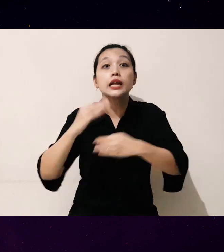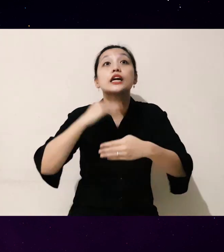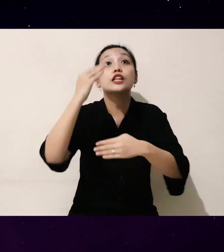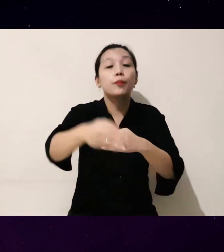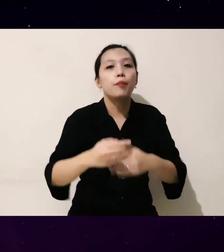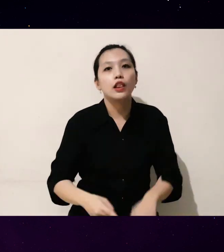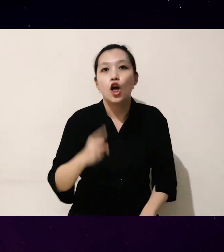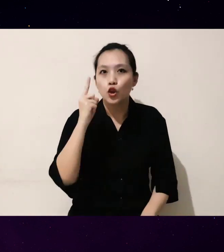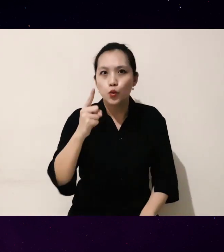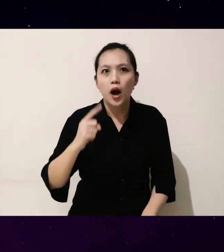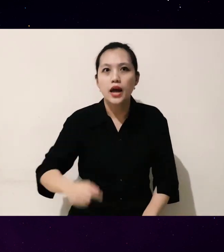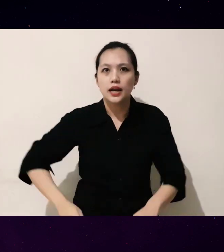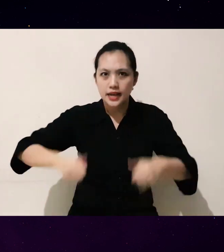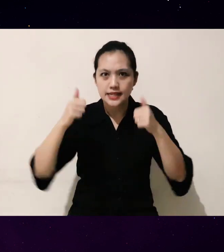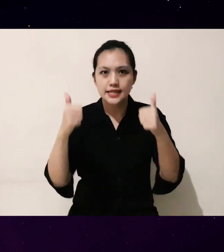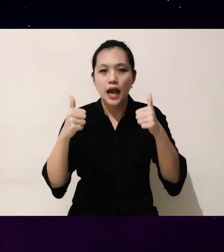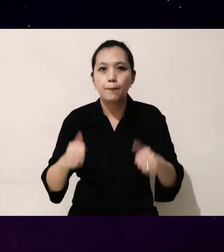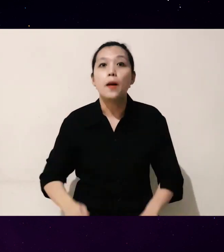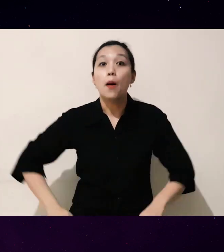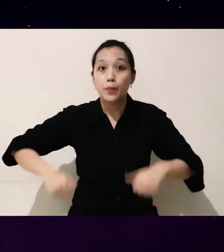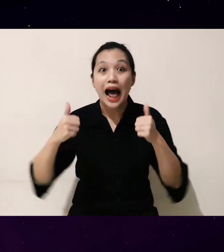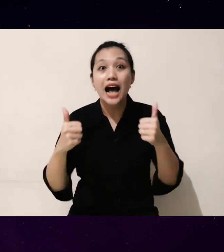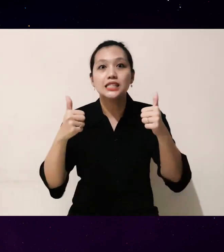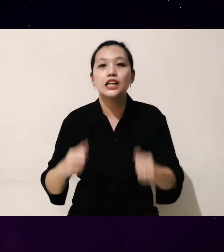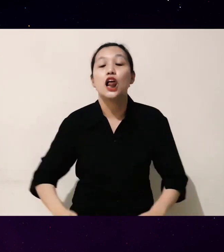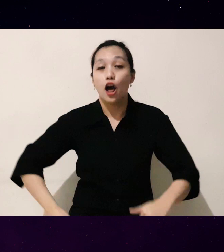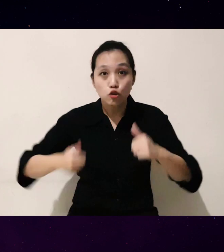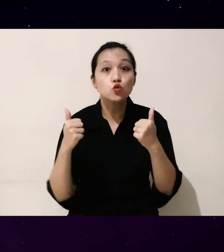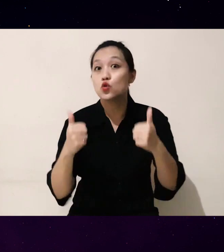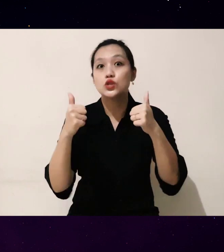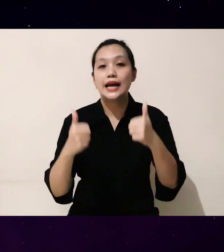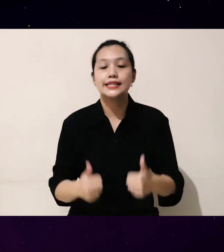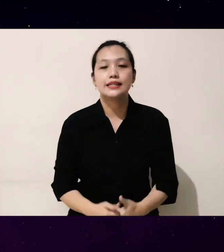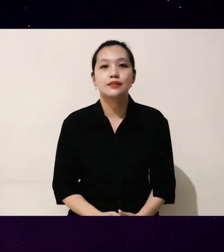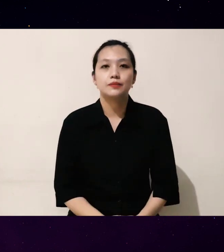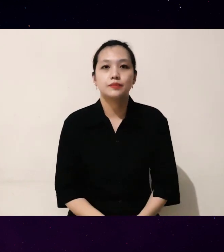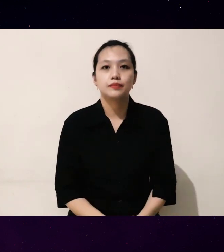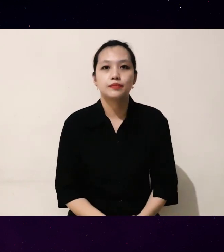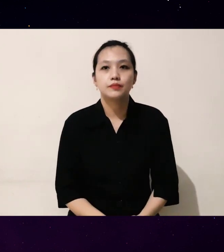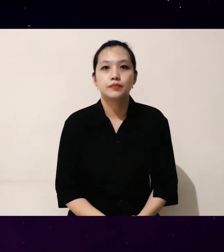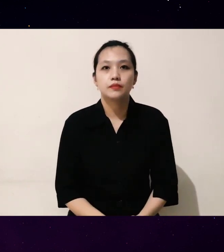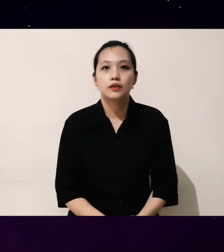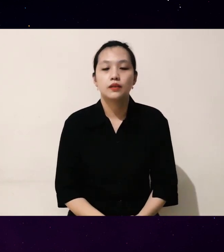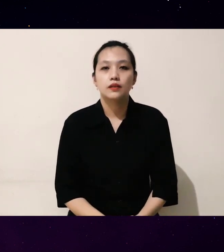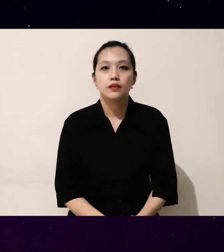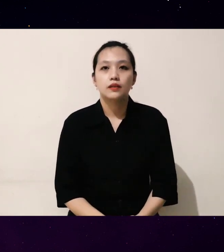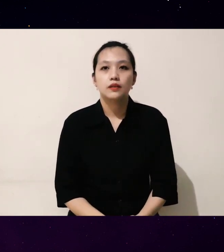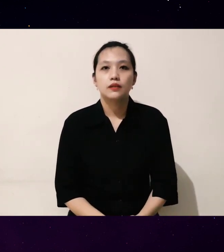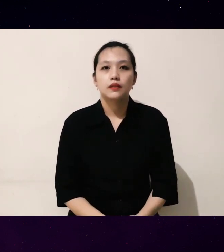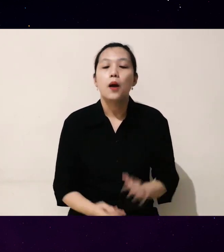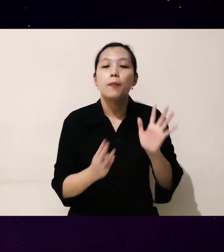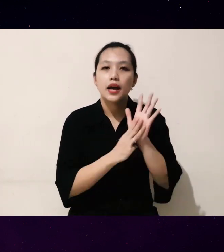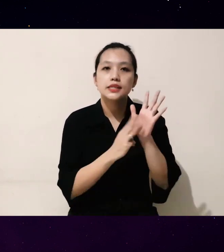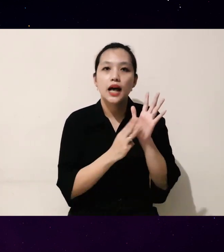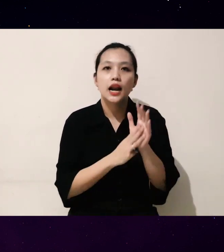tidak akan gagal dalam hidupmu. Hari yang akan datang, Tuhan juga tidak akan gagal dalam kehidupanmu. Namun,